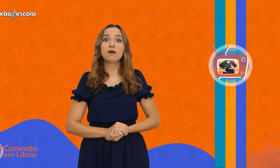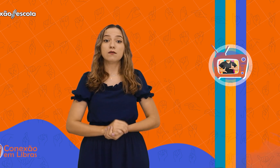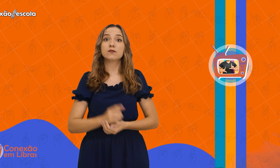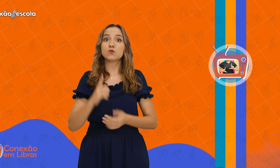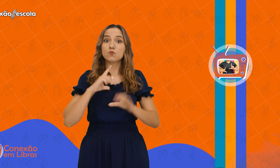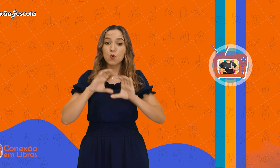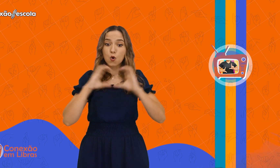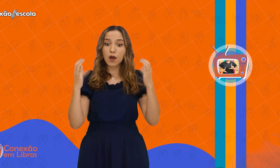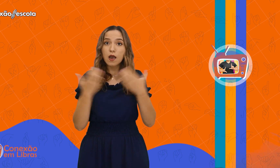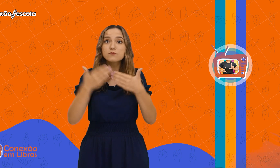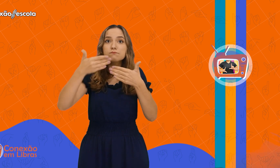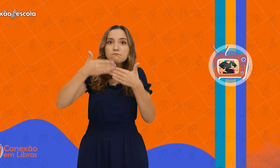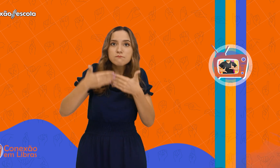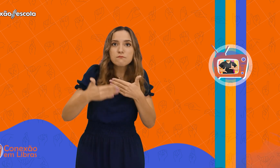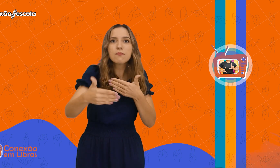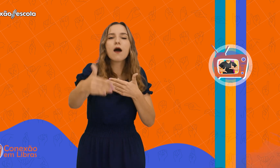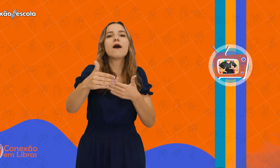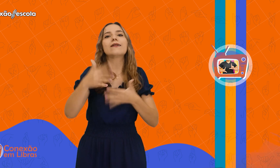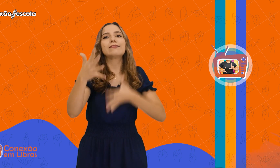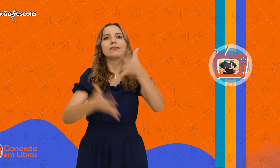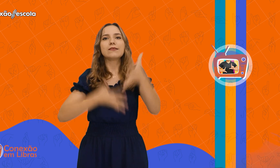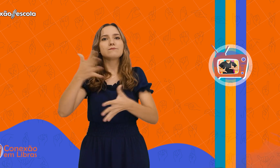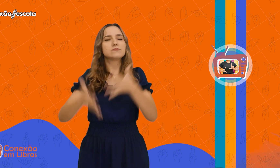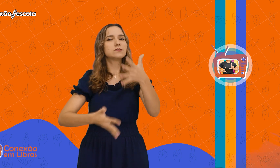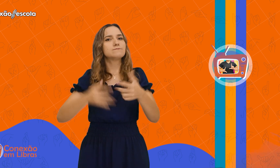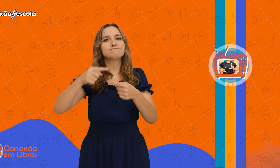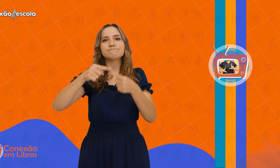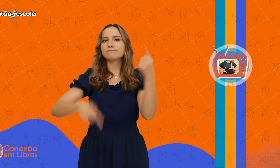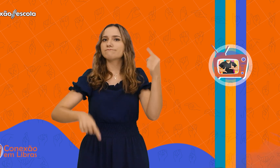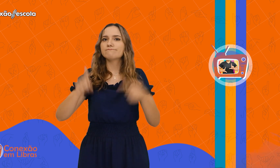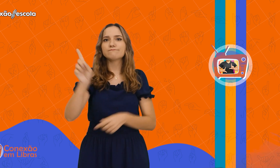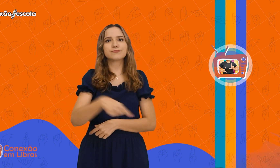partir de então, a língua de sinais foi proibida em todo o mundo.